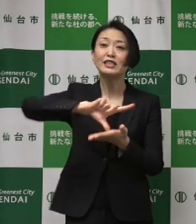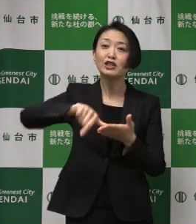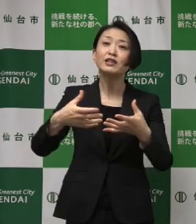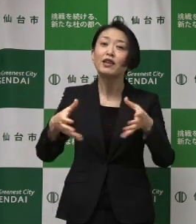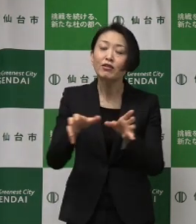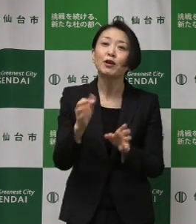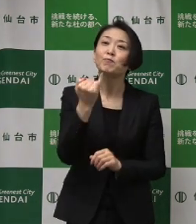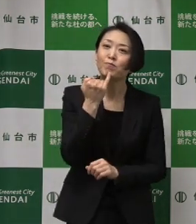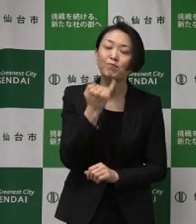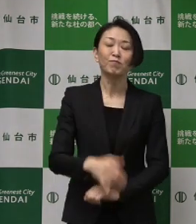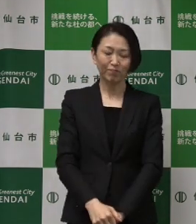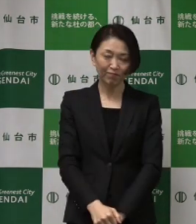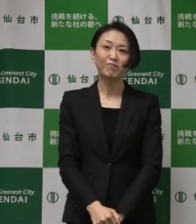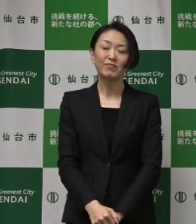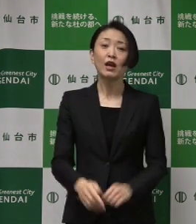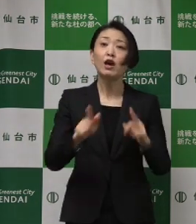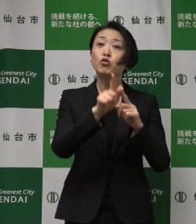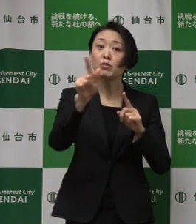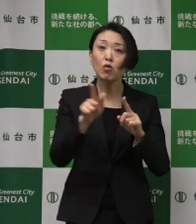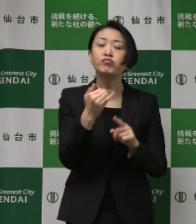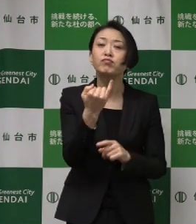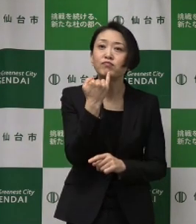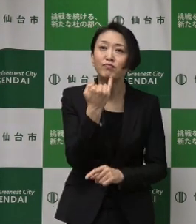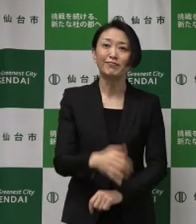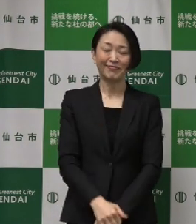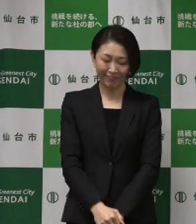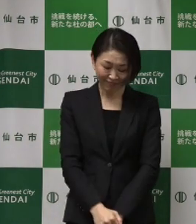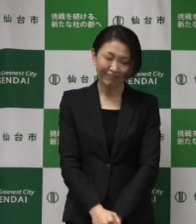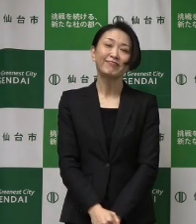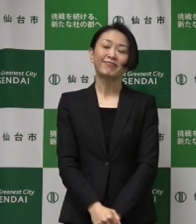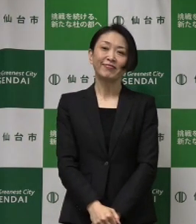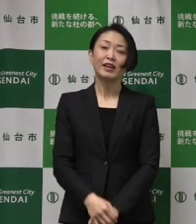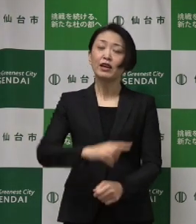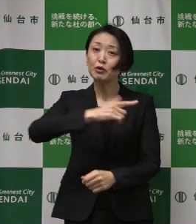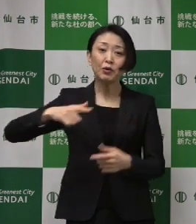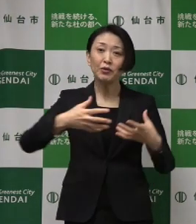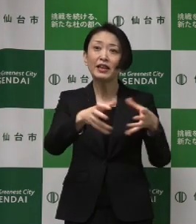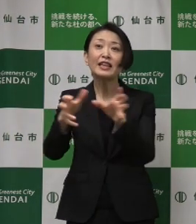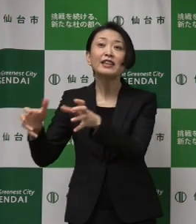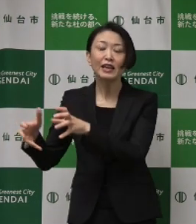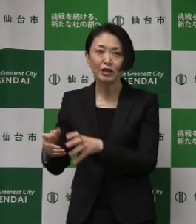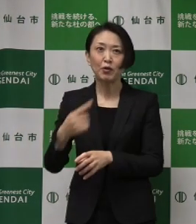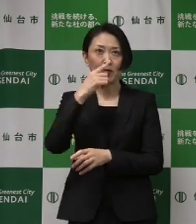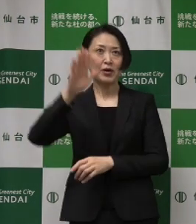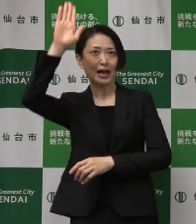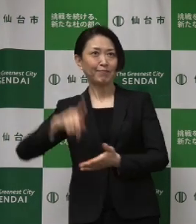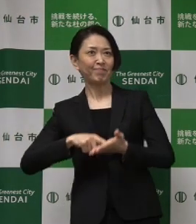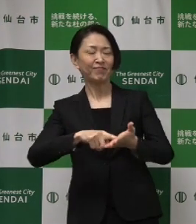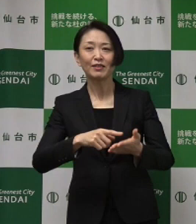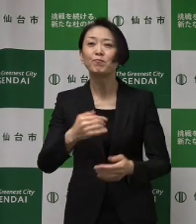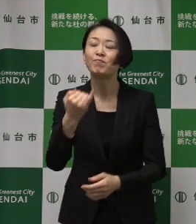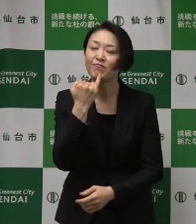の方、それから NPO の方、いろんな団体の方々ということになります